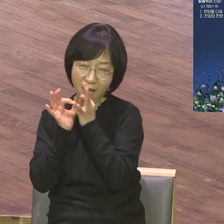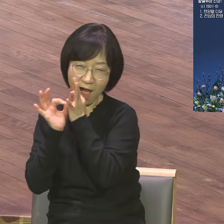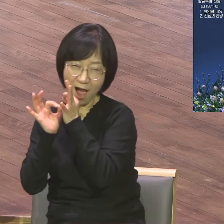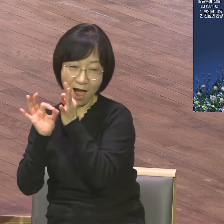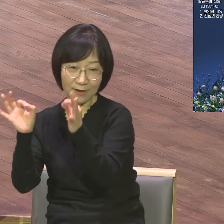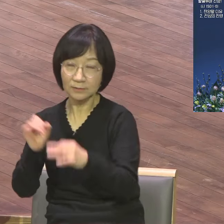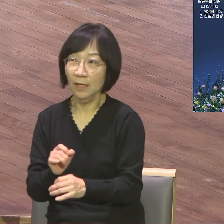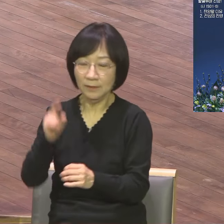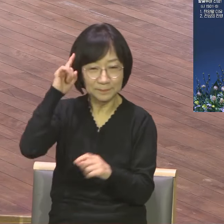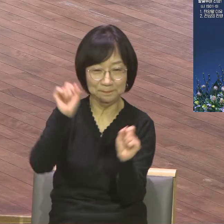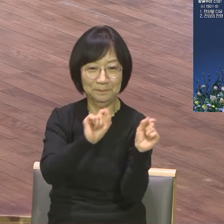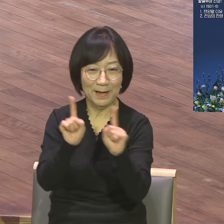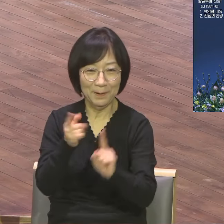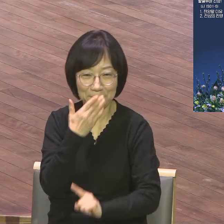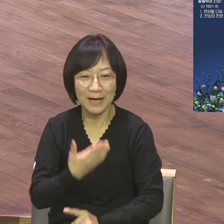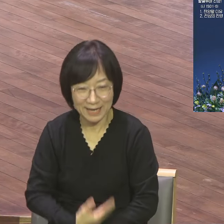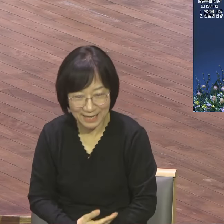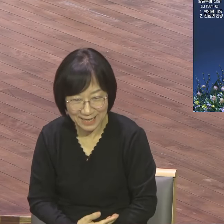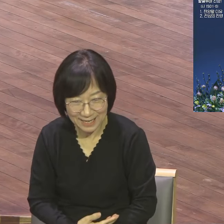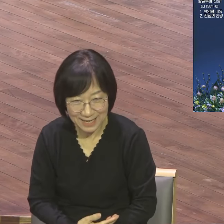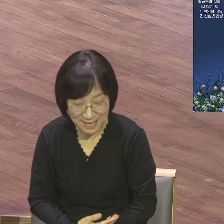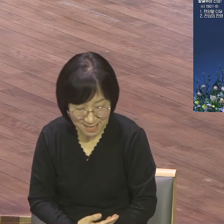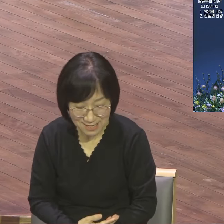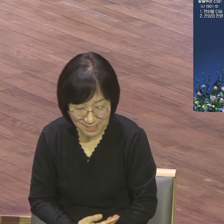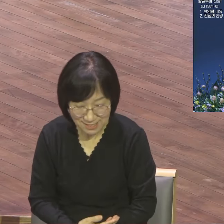예배 시작했구나. 아멘.